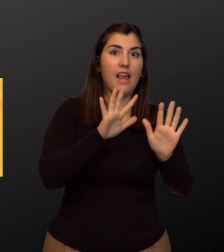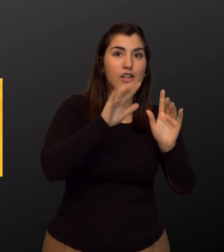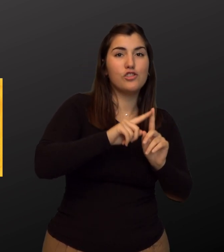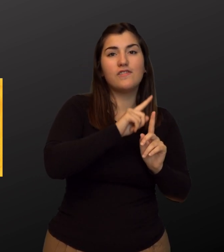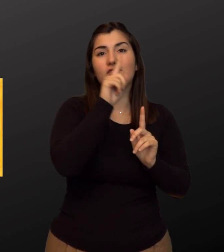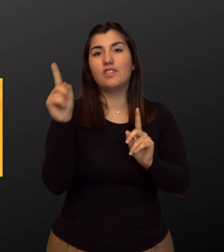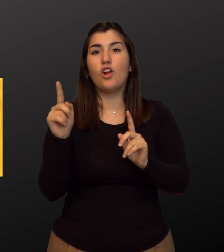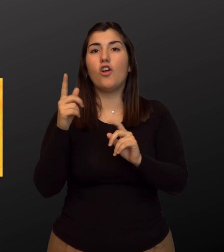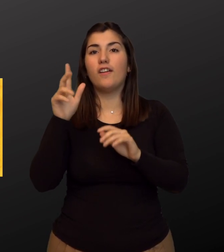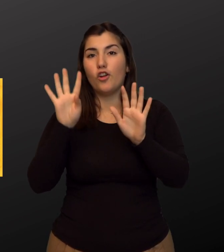21